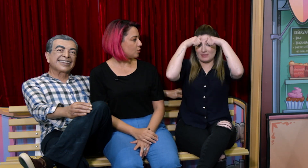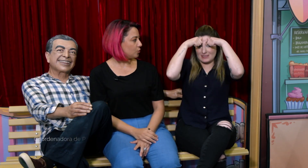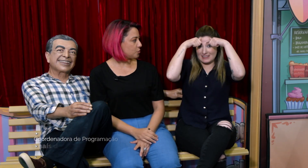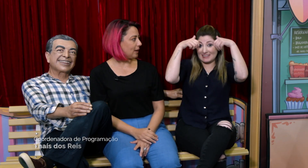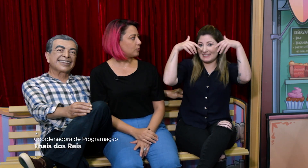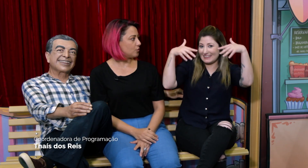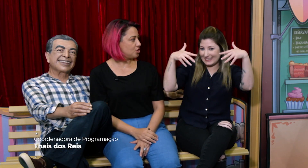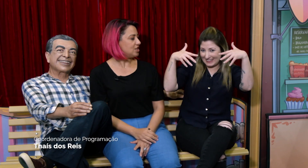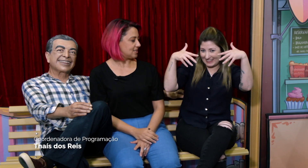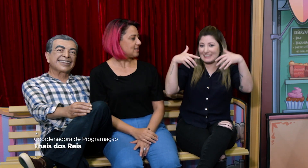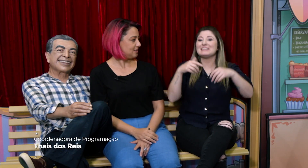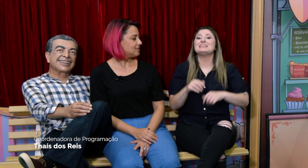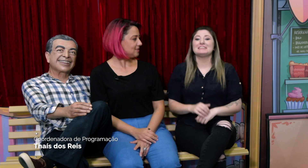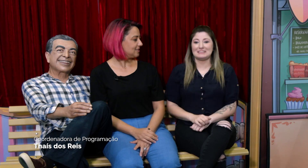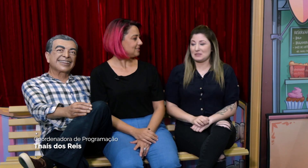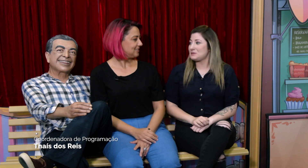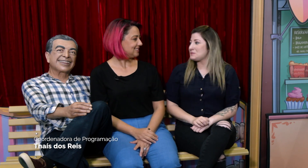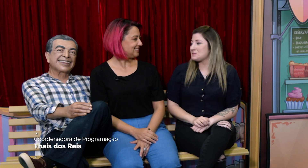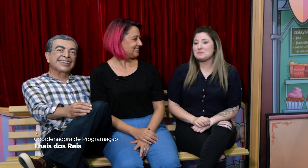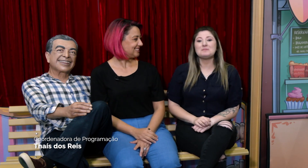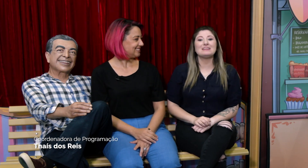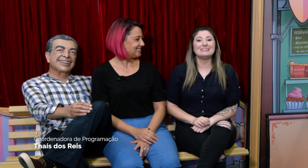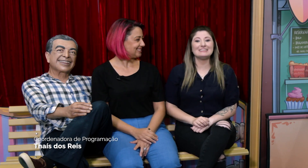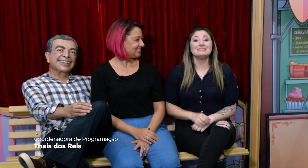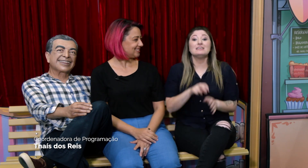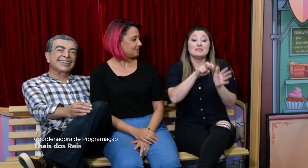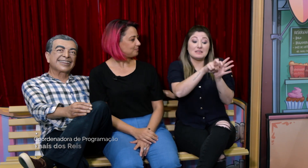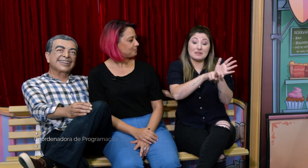tem transtorno do espectro autista.